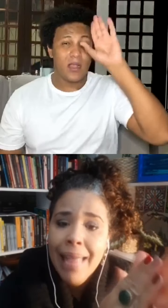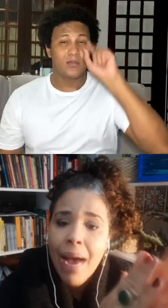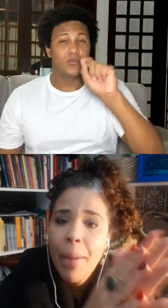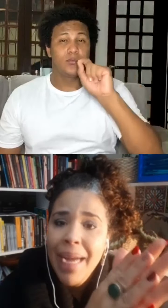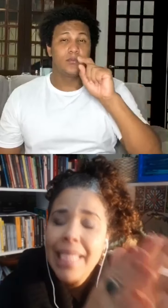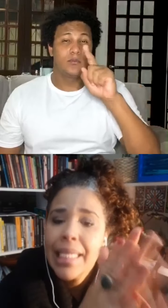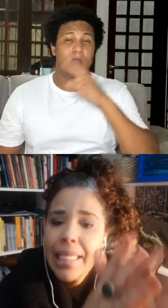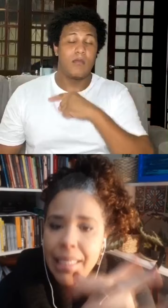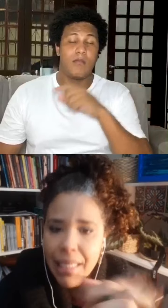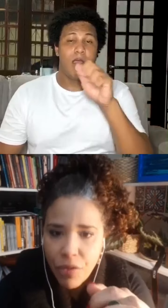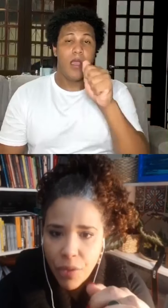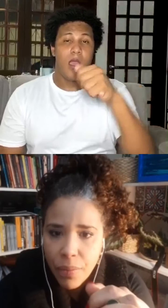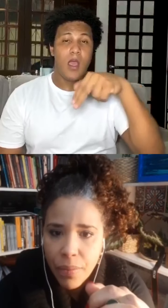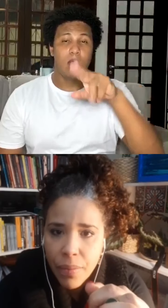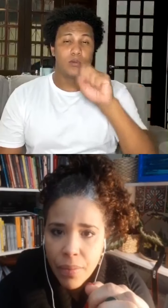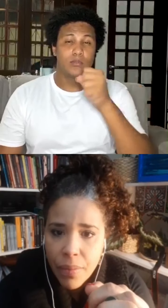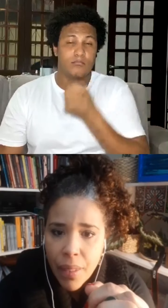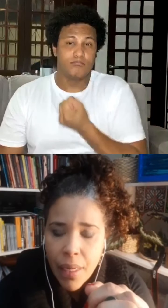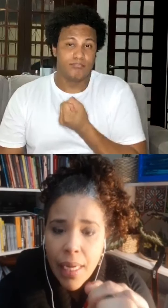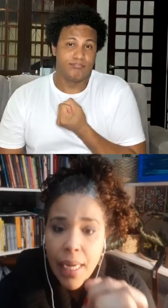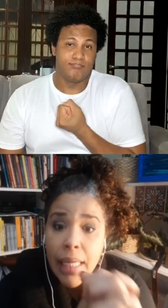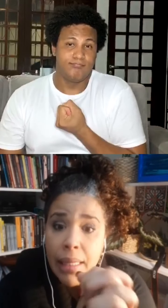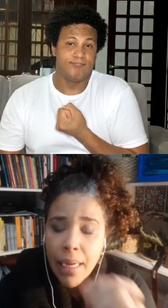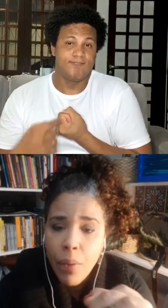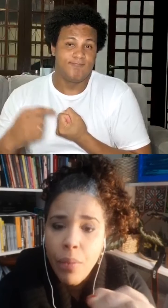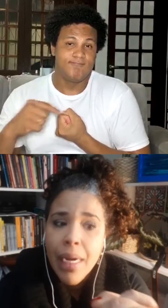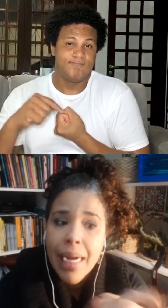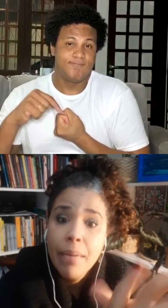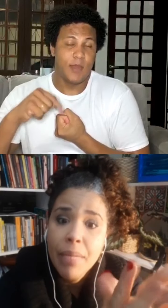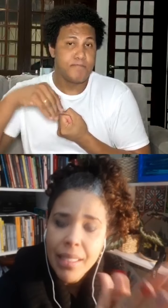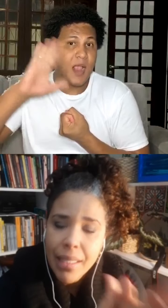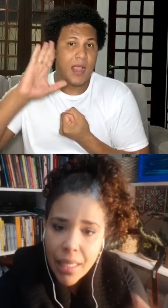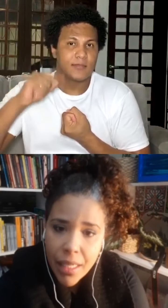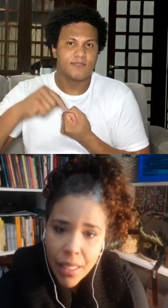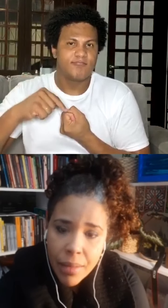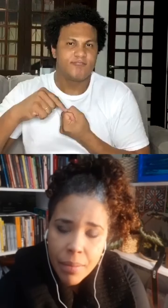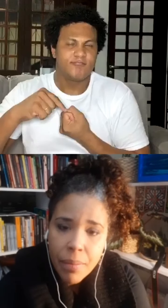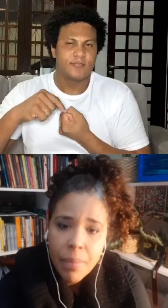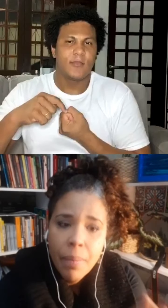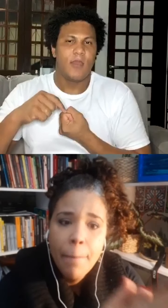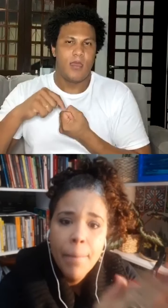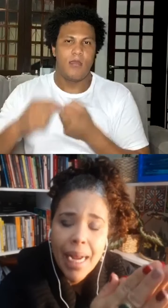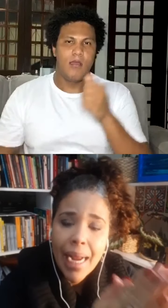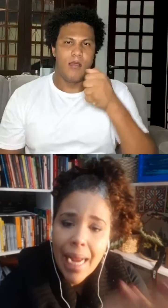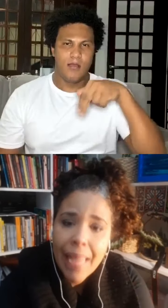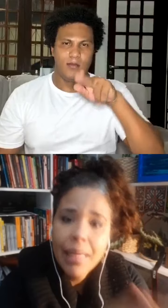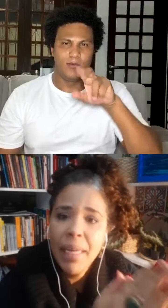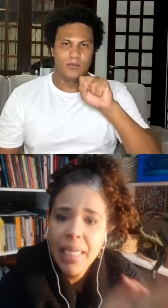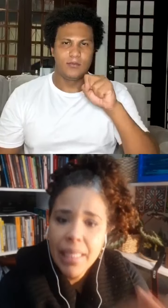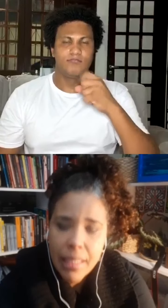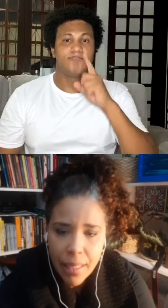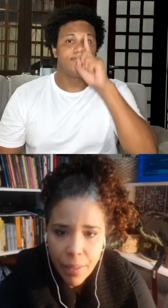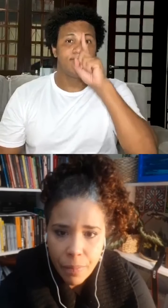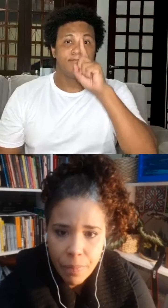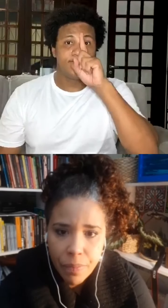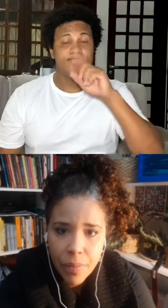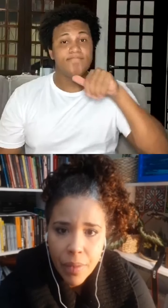Anal é mais sensível. Então, camisinha para cada